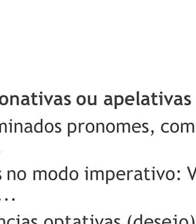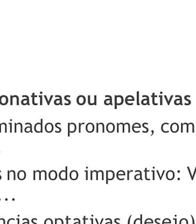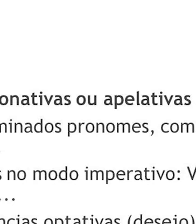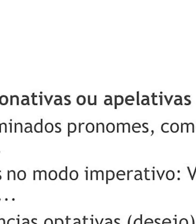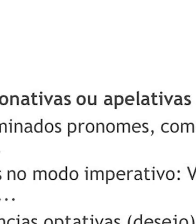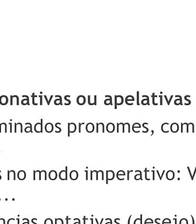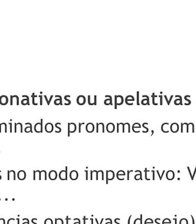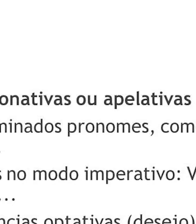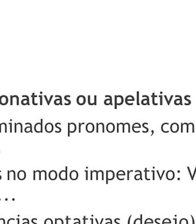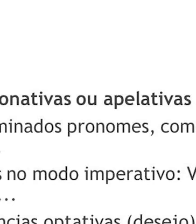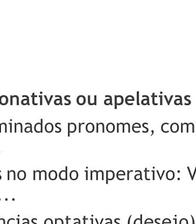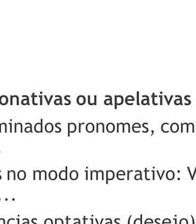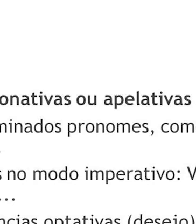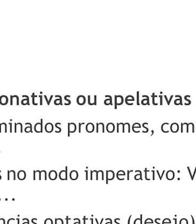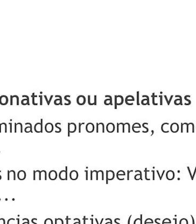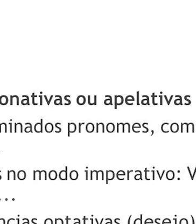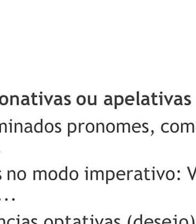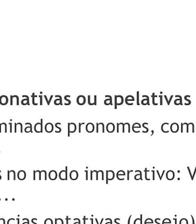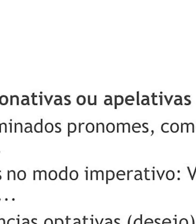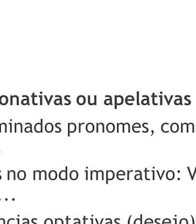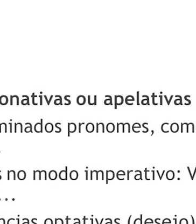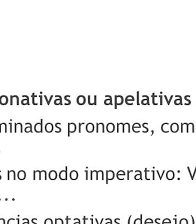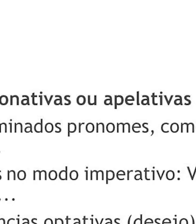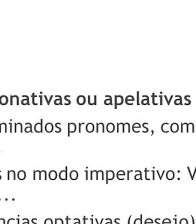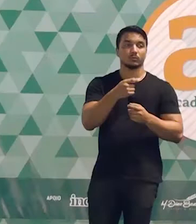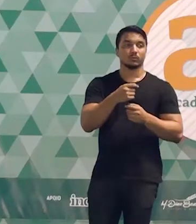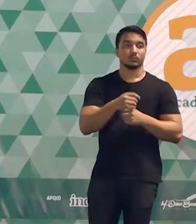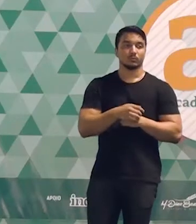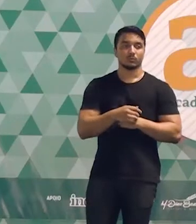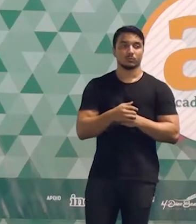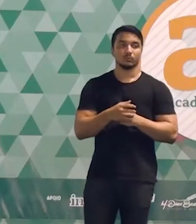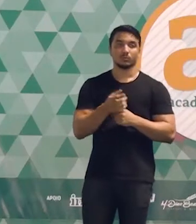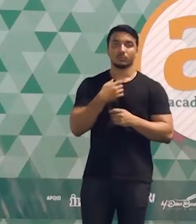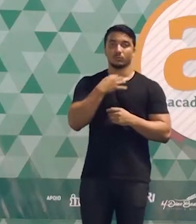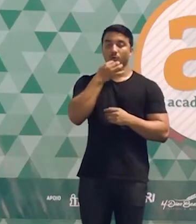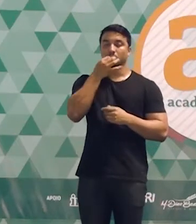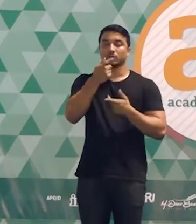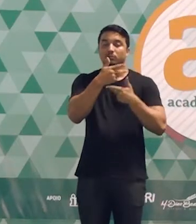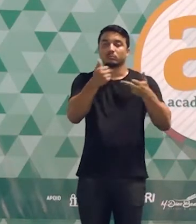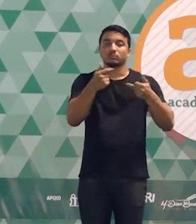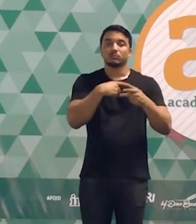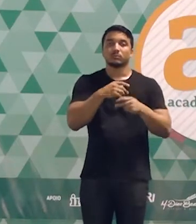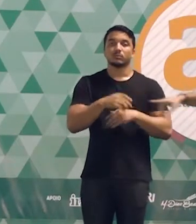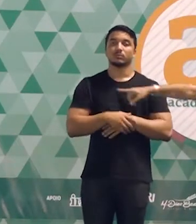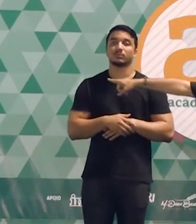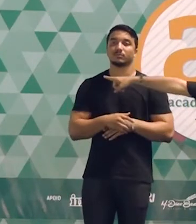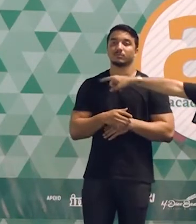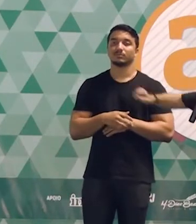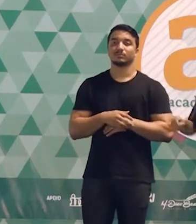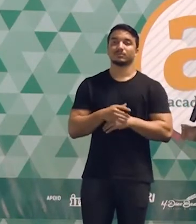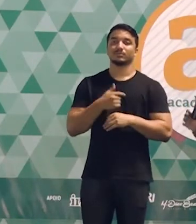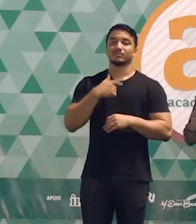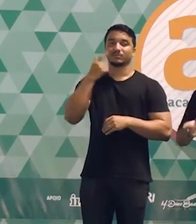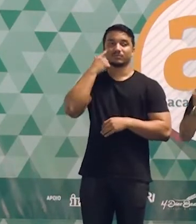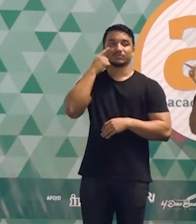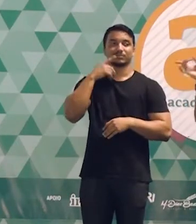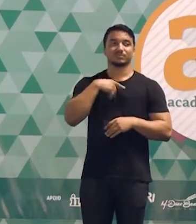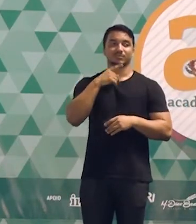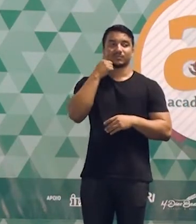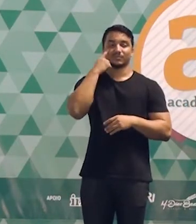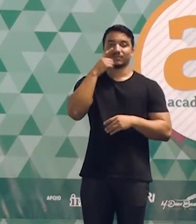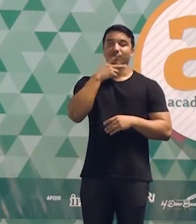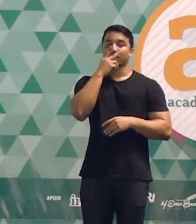Frase optativa, como o próprio nome sugere, é aquela que expressa opção escambau. Frase optativa é aquela que